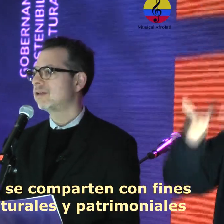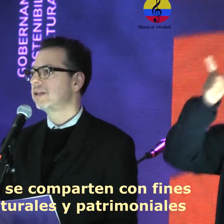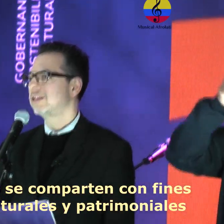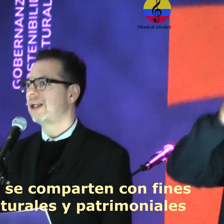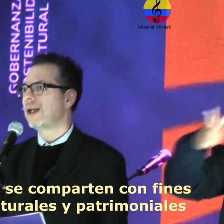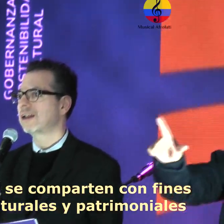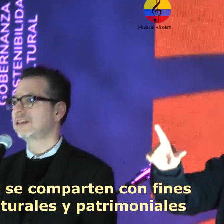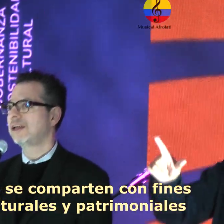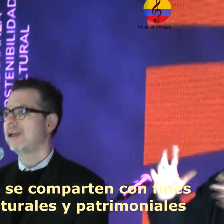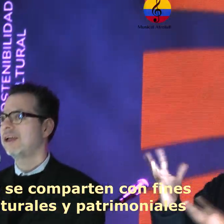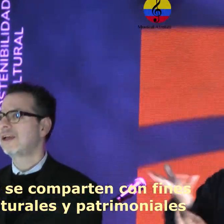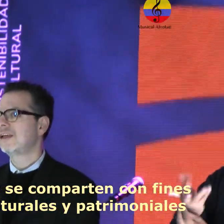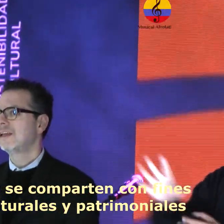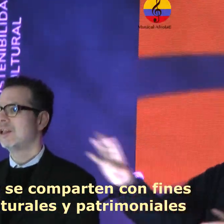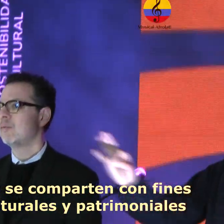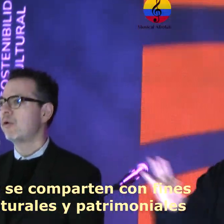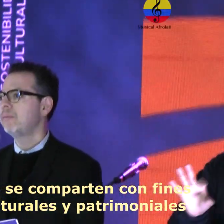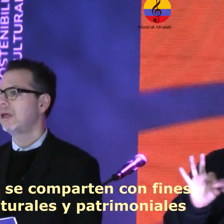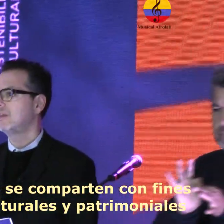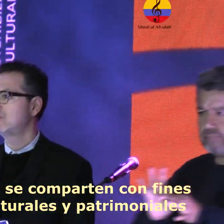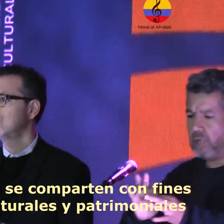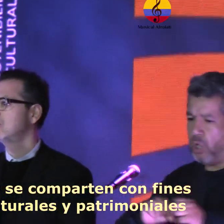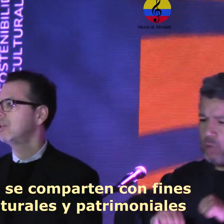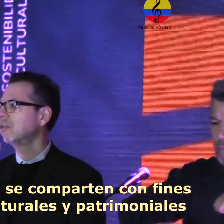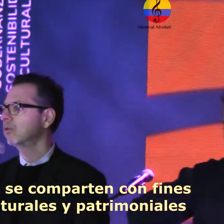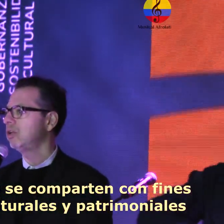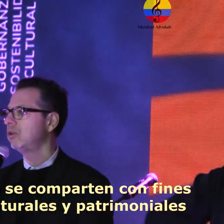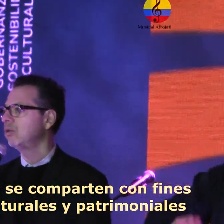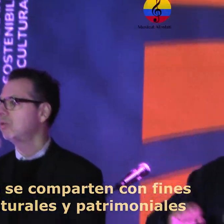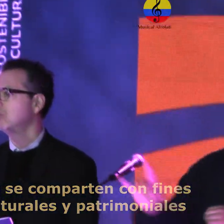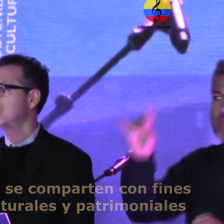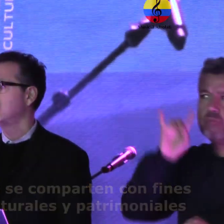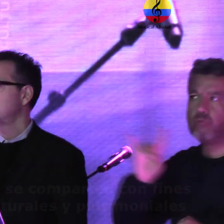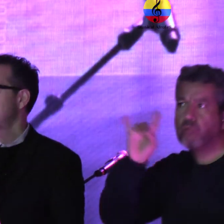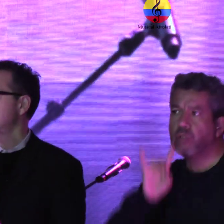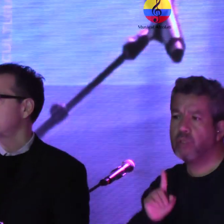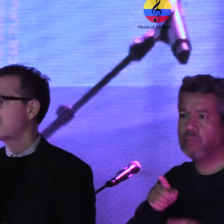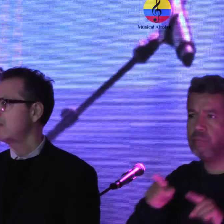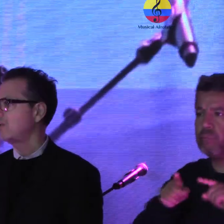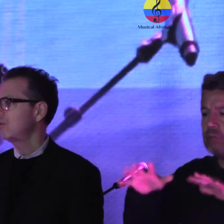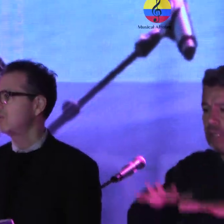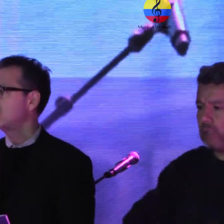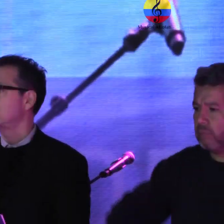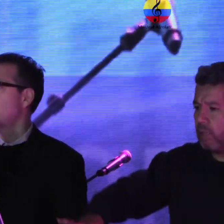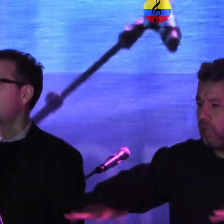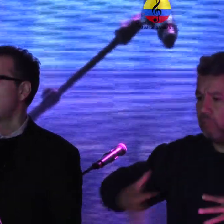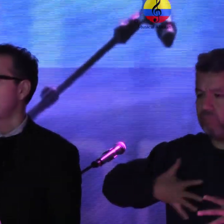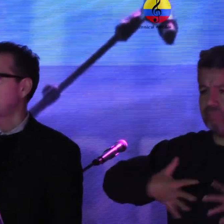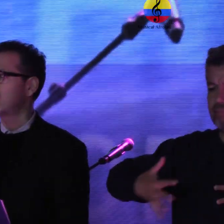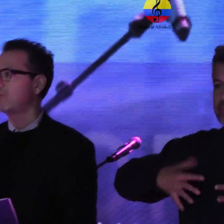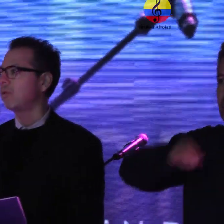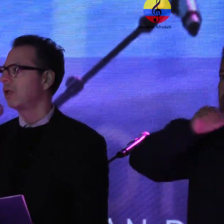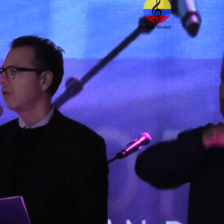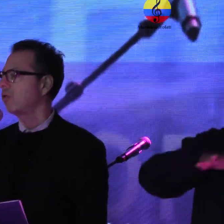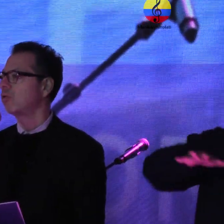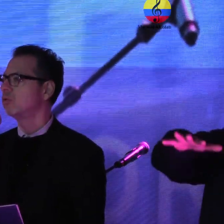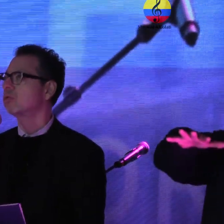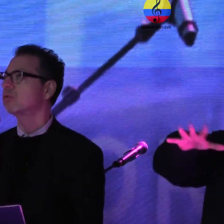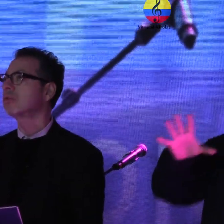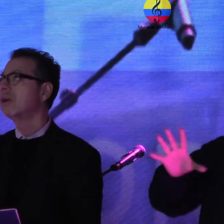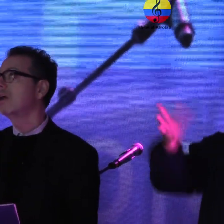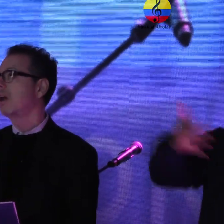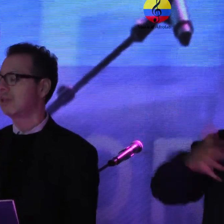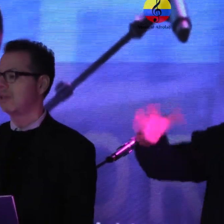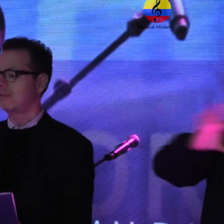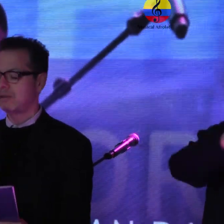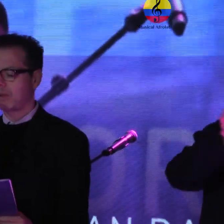lenguajes del arte, del movimiento, del sonido, del escenario, de lo público y ponerlo